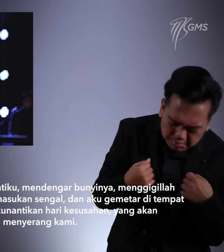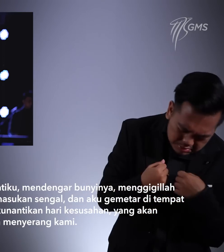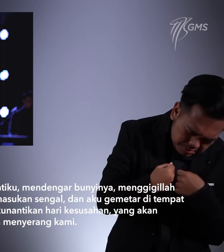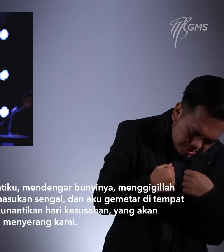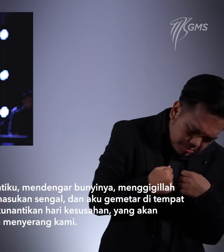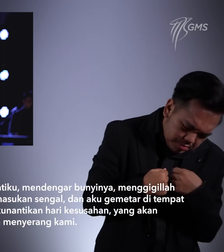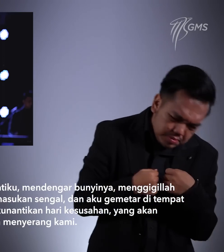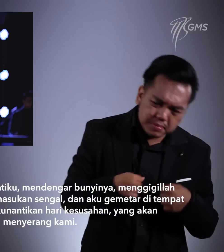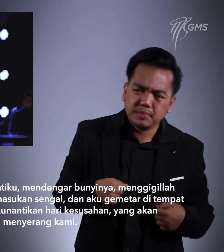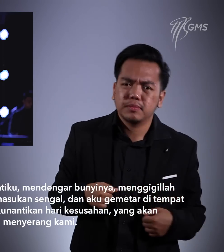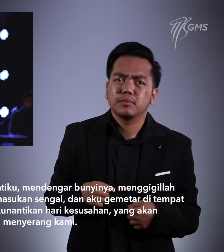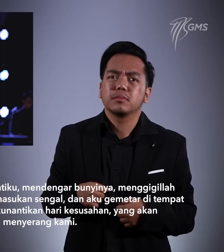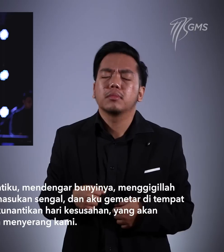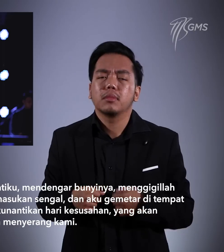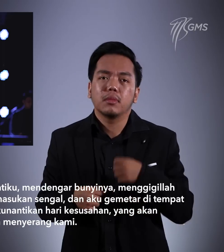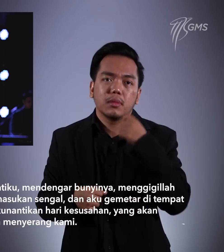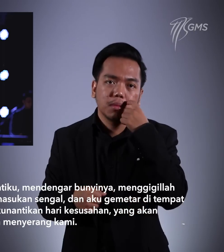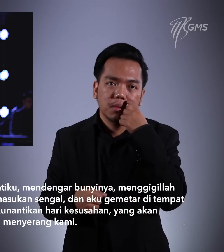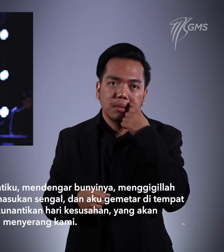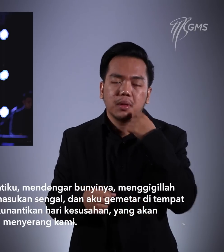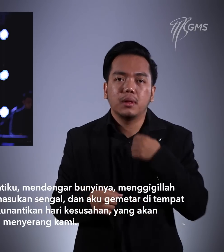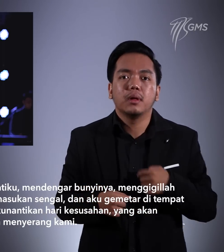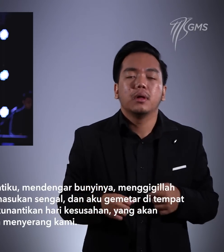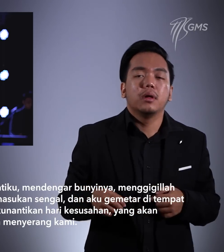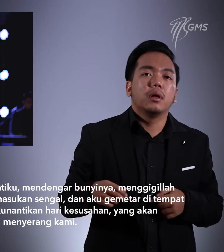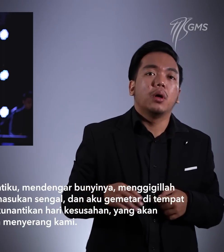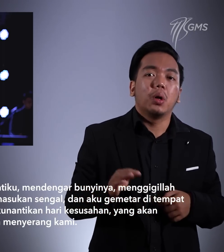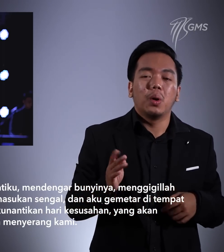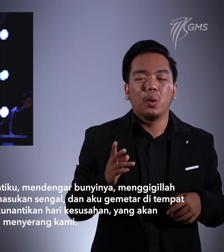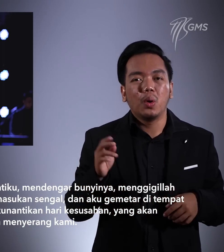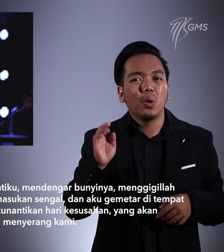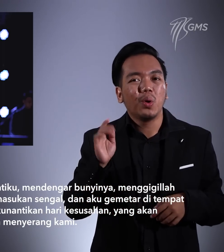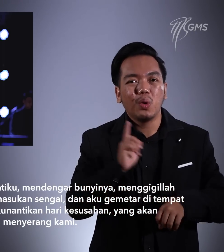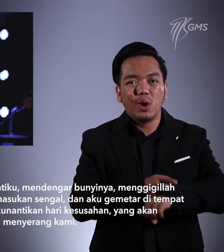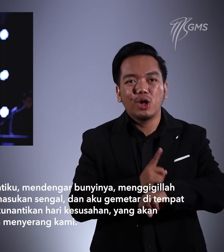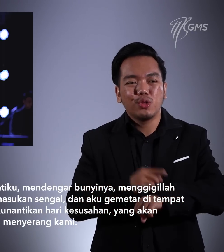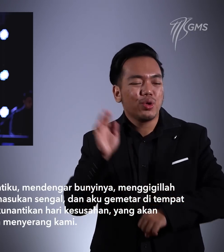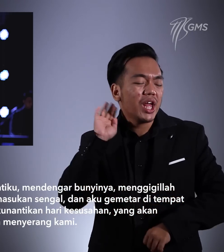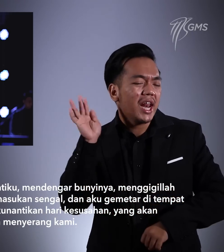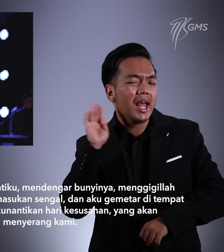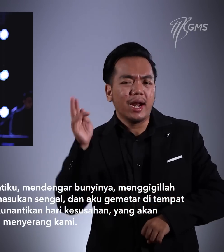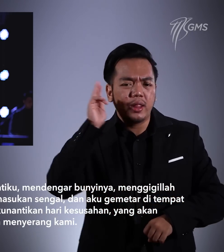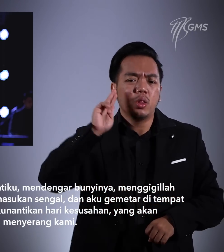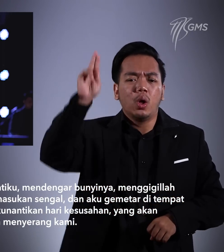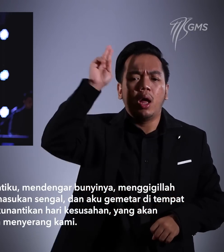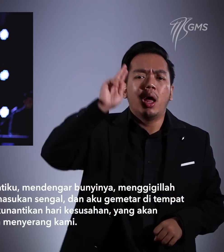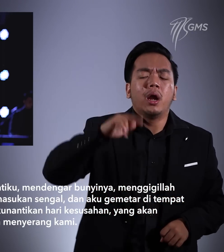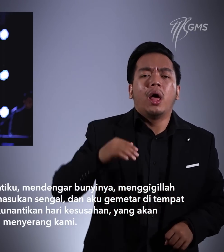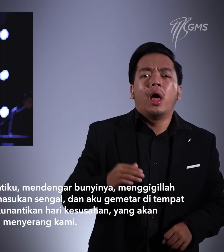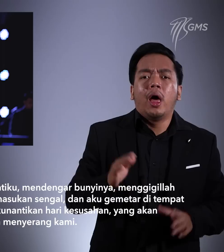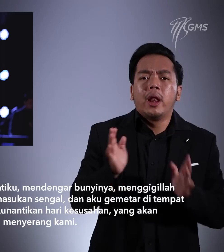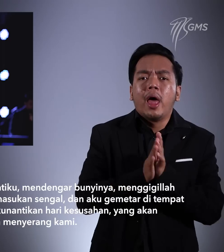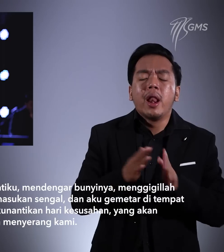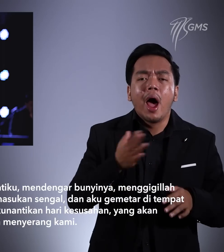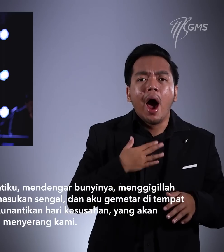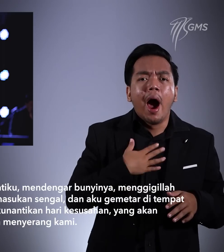bibirnya ketika mendengar bunyi dan ketika mendengarkan Tuhan? Tulang-tulangku seakan-akan kemasukan sengal. Dan aku gemetar